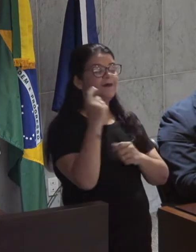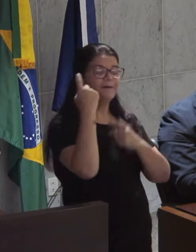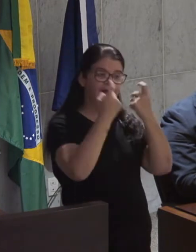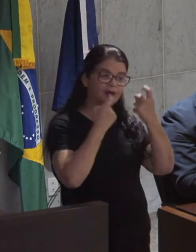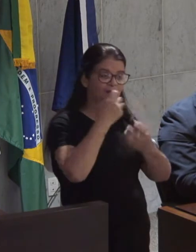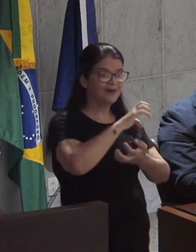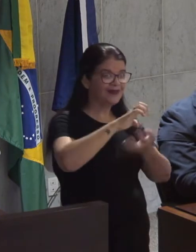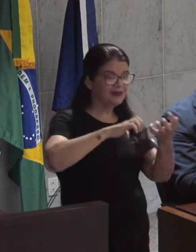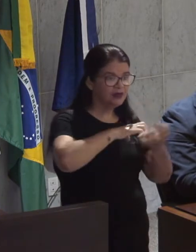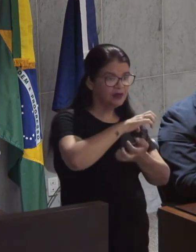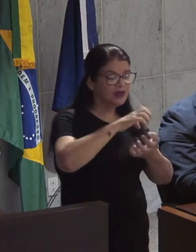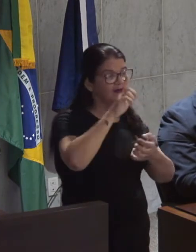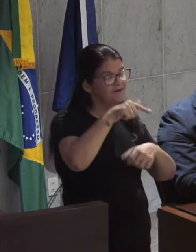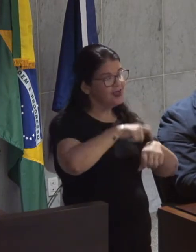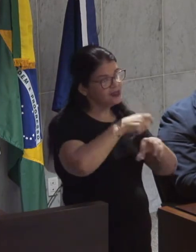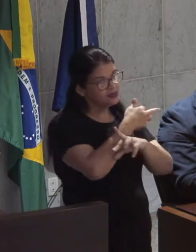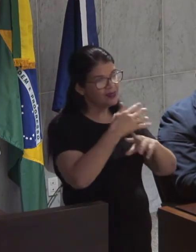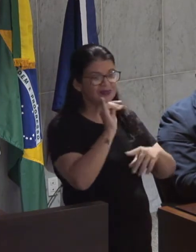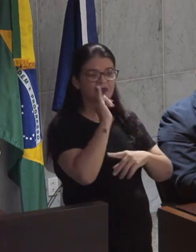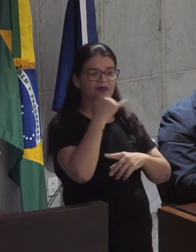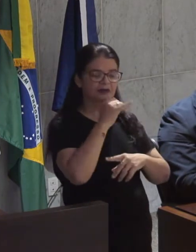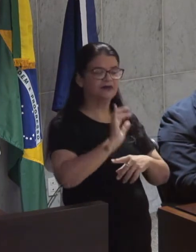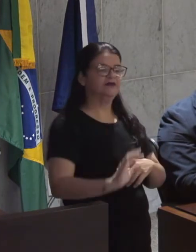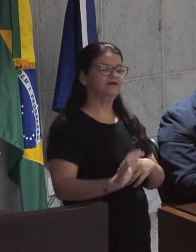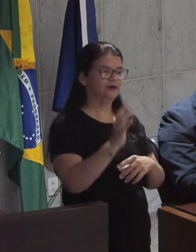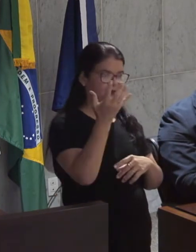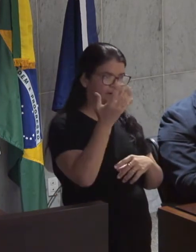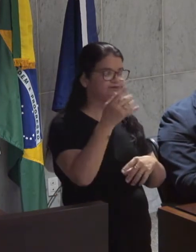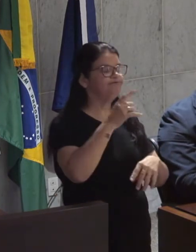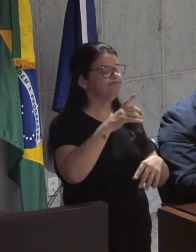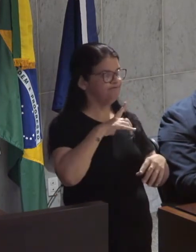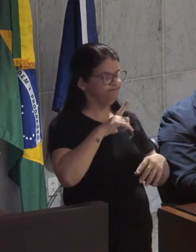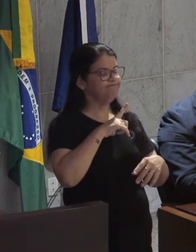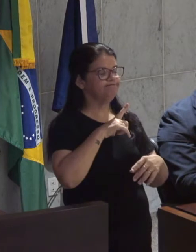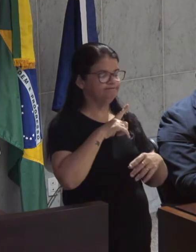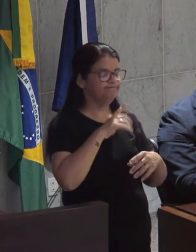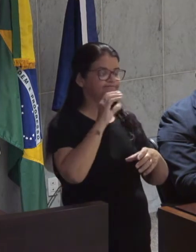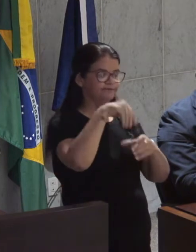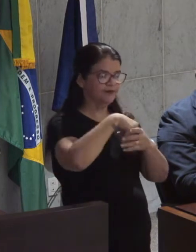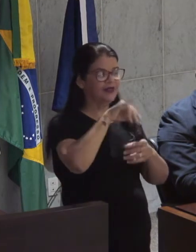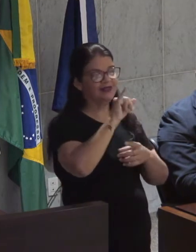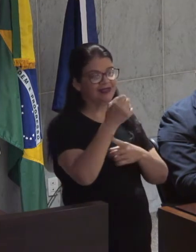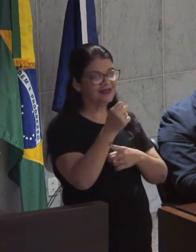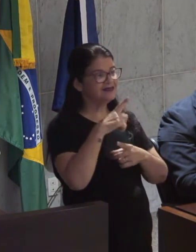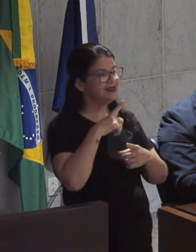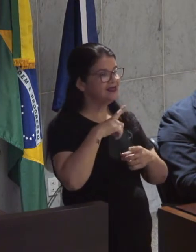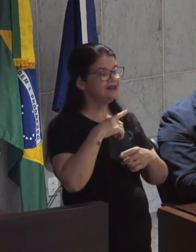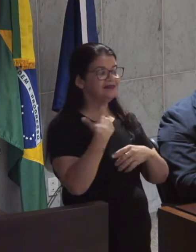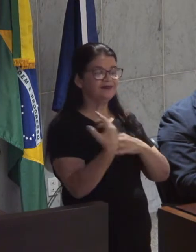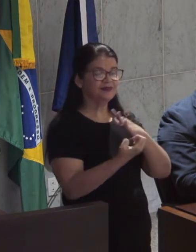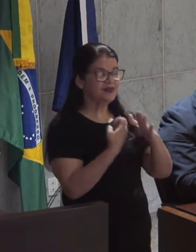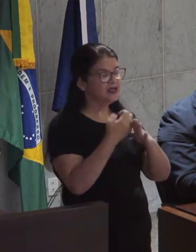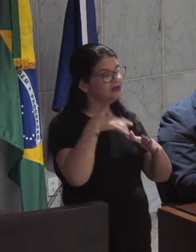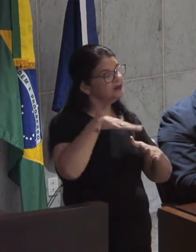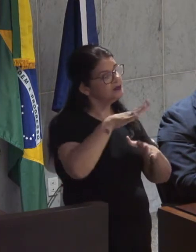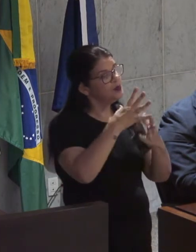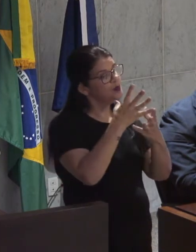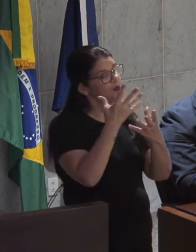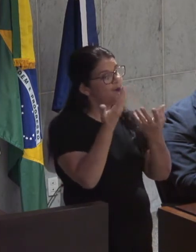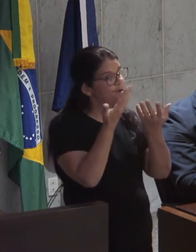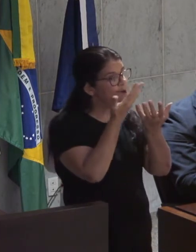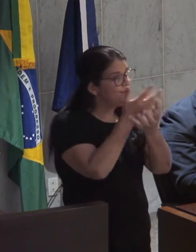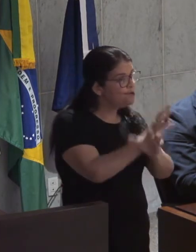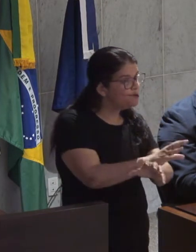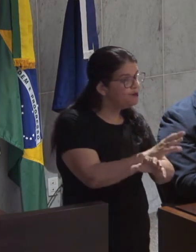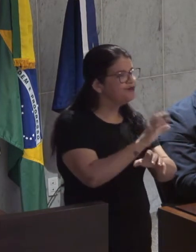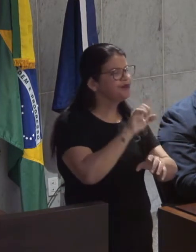a situação hoje, lamentável, que se encontra o INSS. E os órgãos estão vazios. Aí, depois de muita